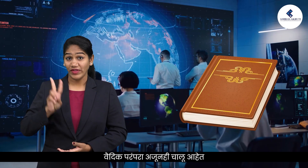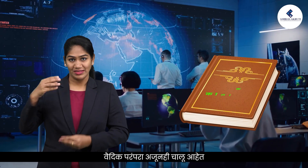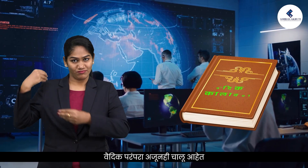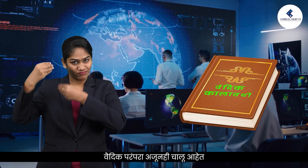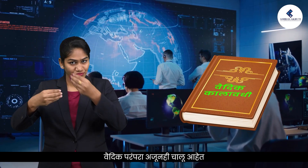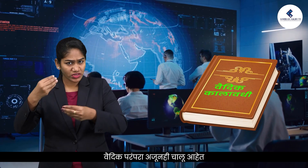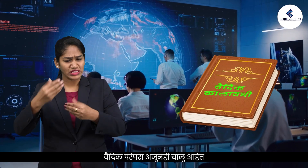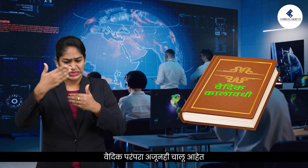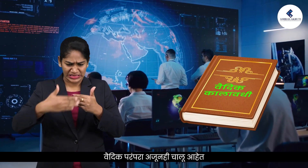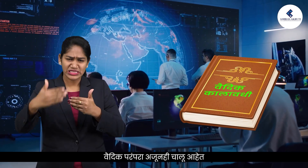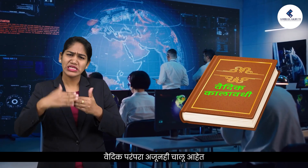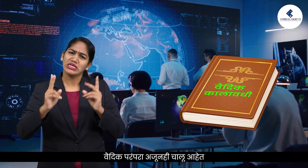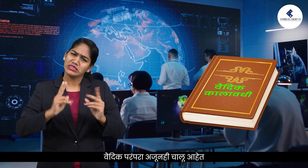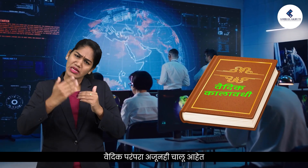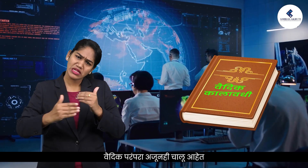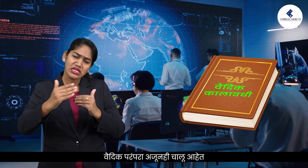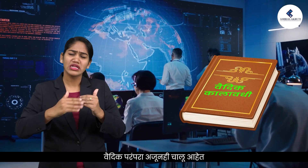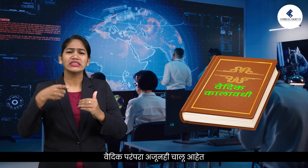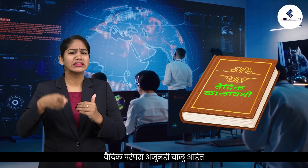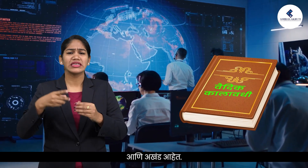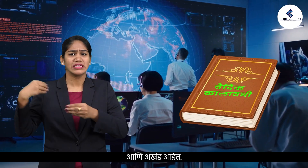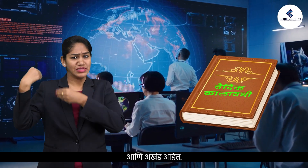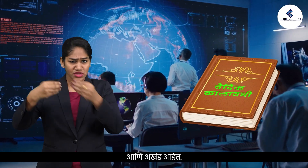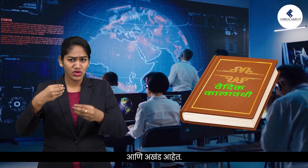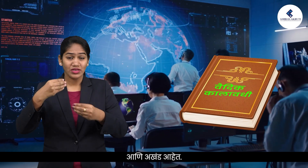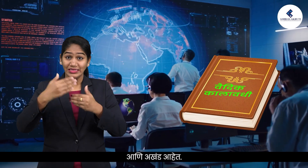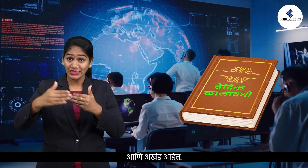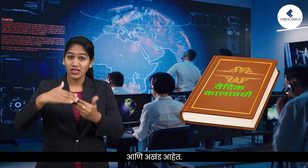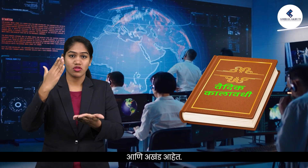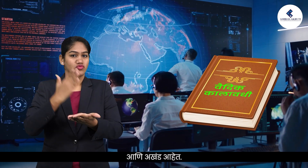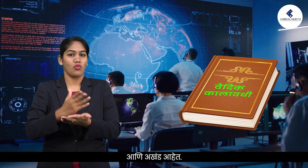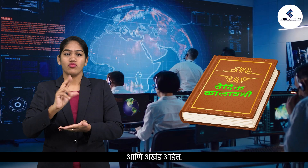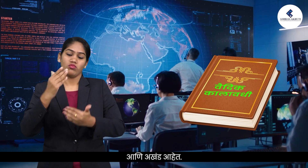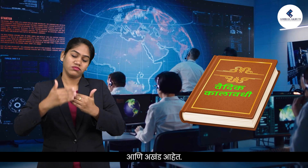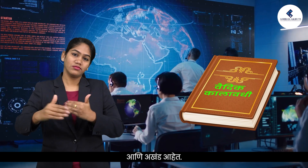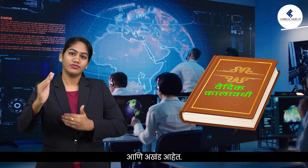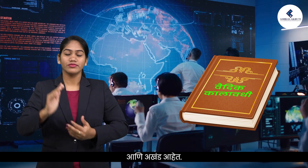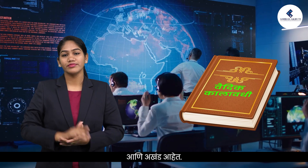वैदिक परंपरा अजूनही चालू आहेत आणि अखंड आहेत.